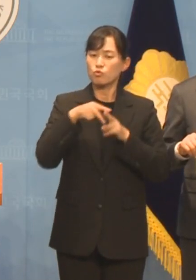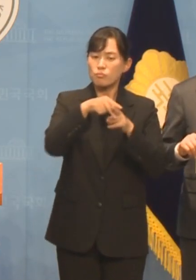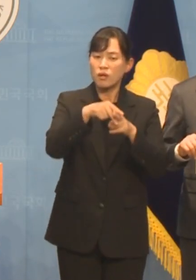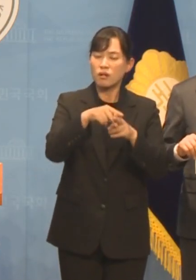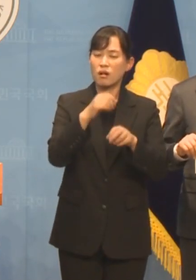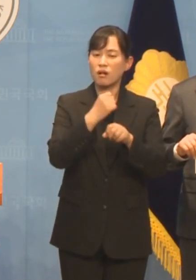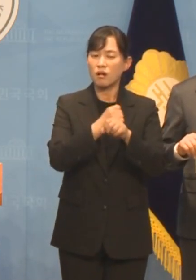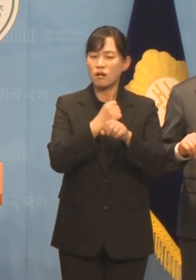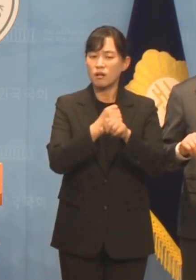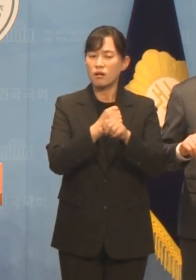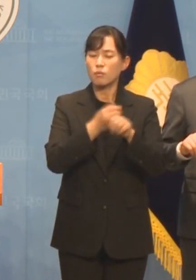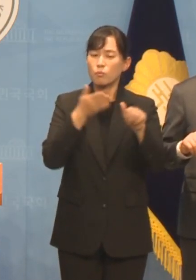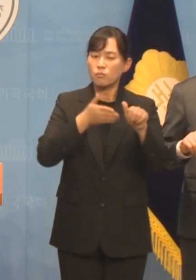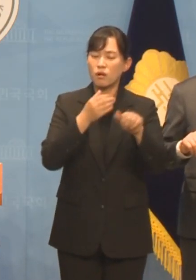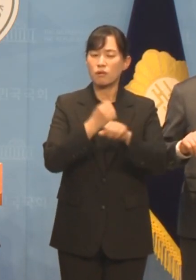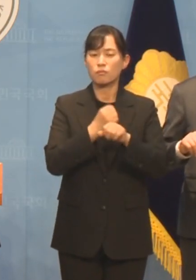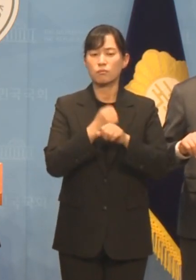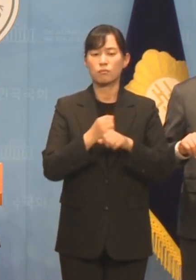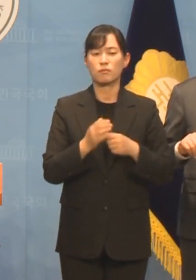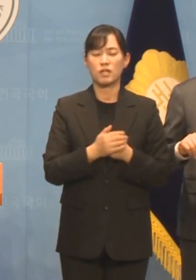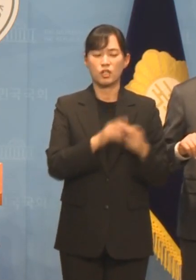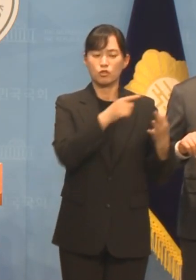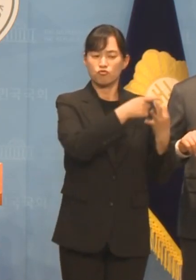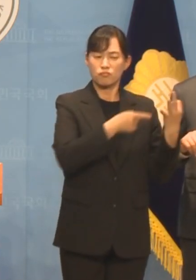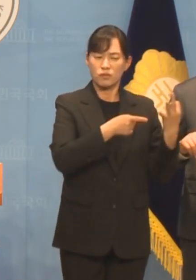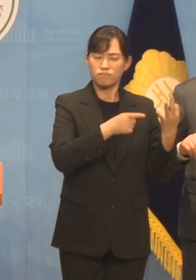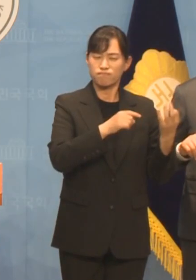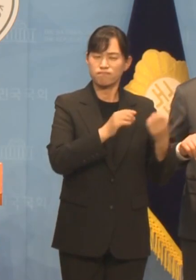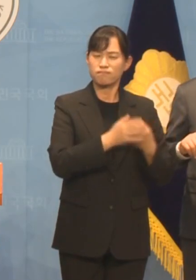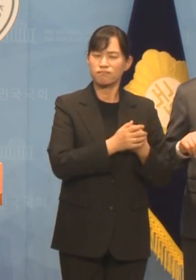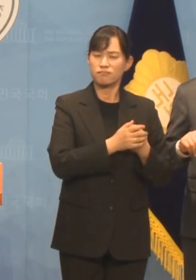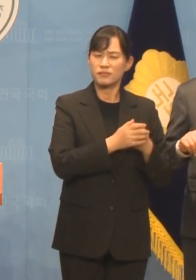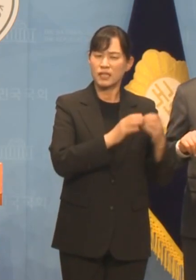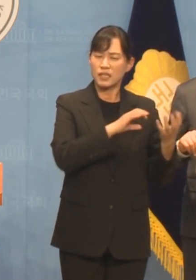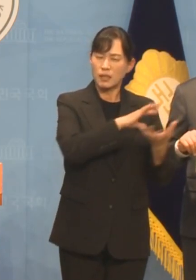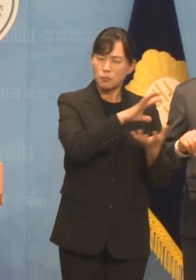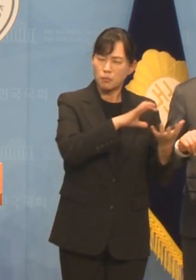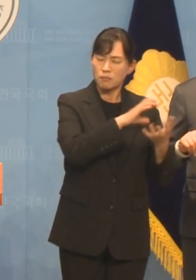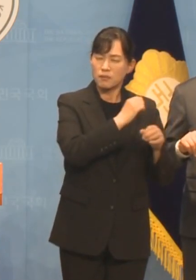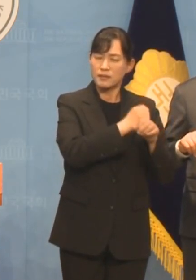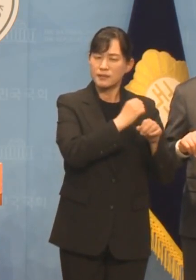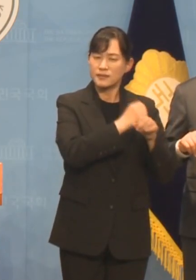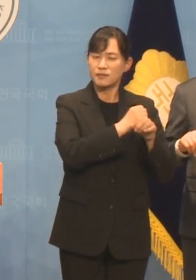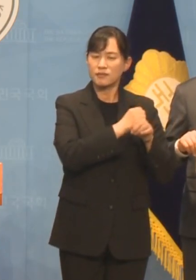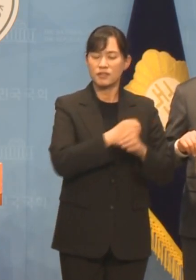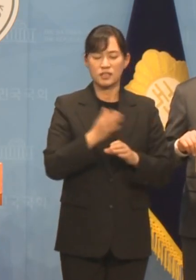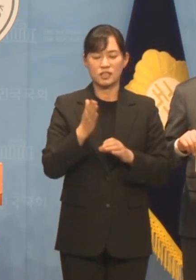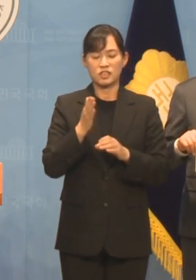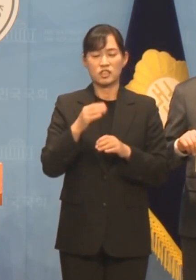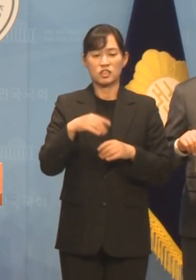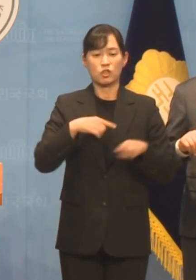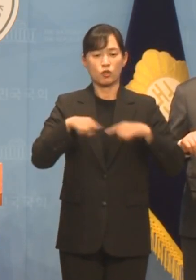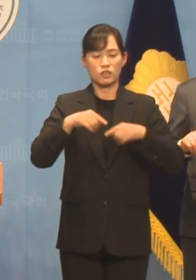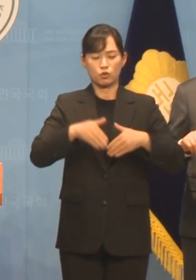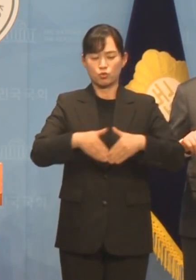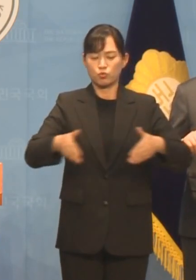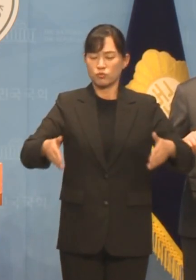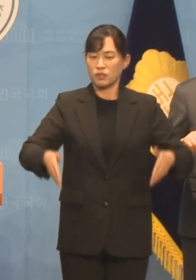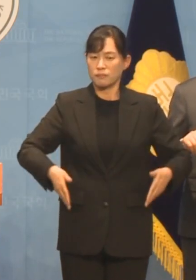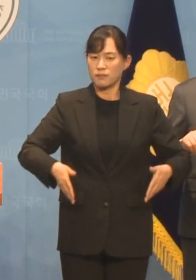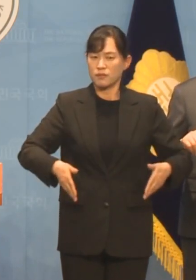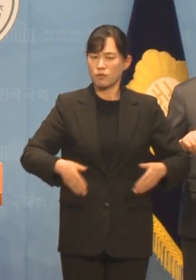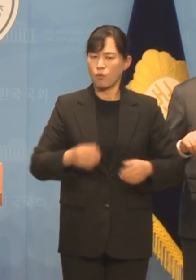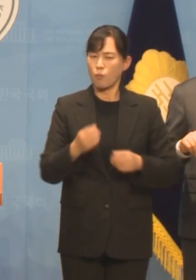그리고 윤석열 정권과 내통해서 정치적 중립을 위반하고 있는 것은